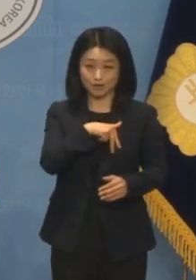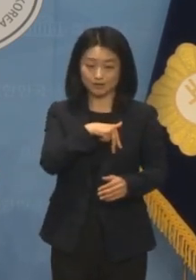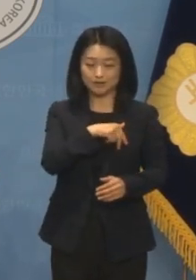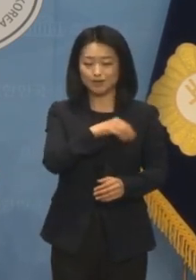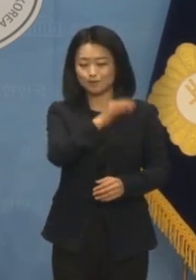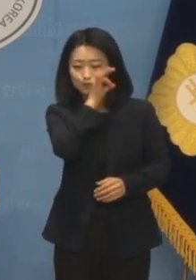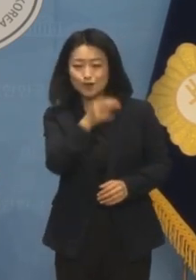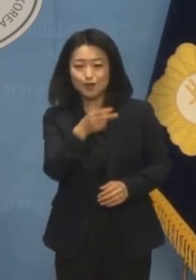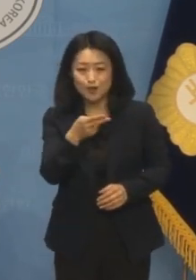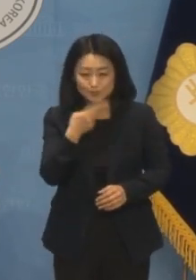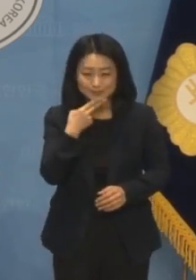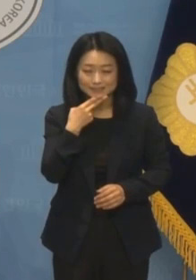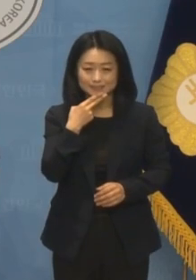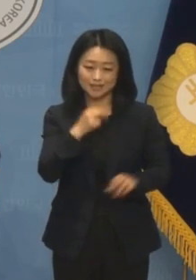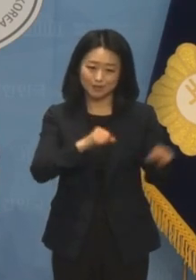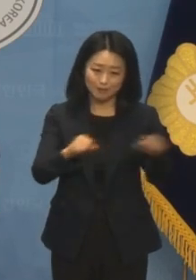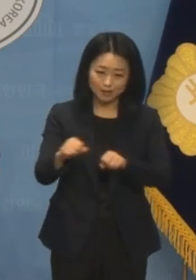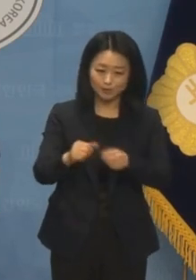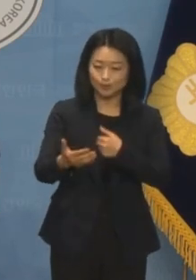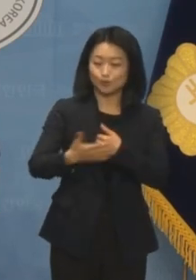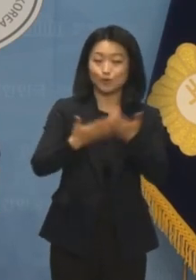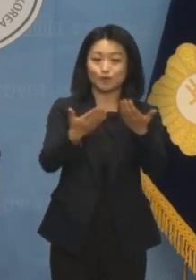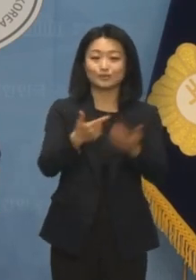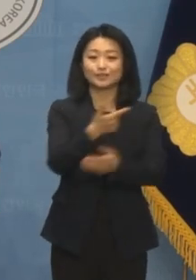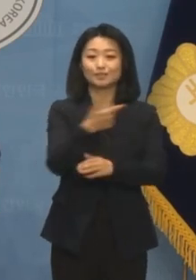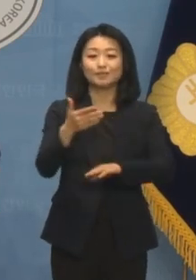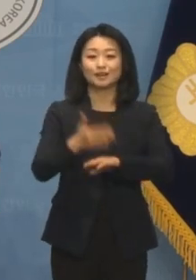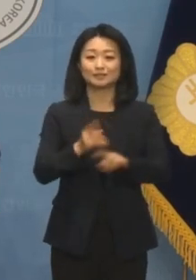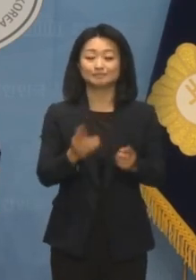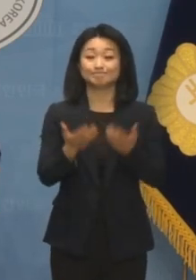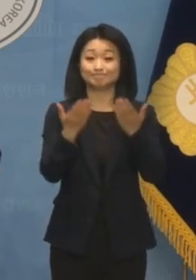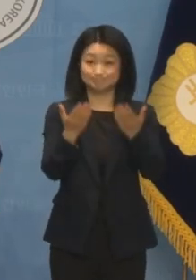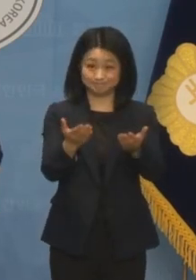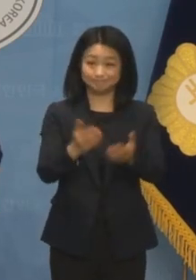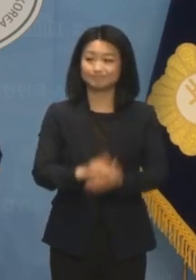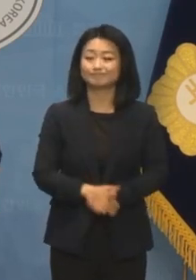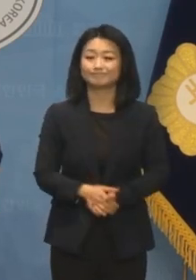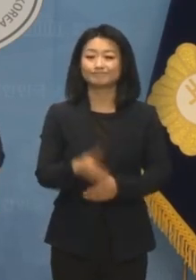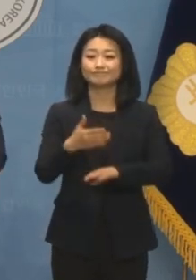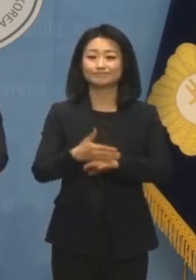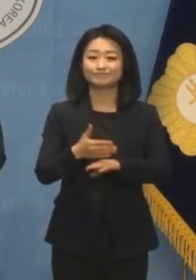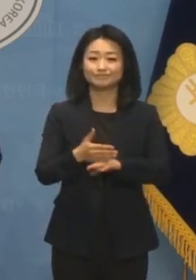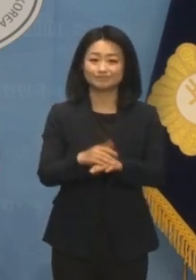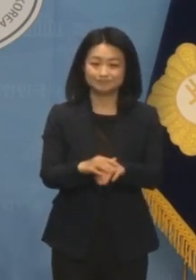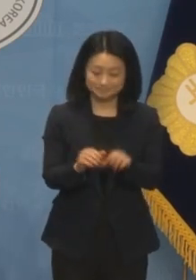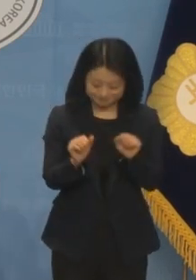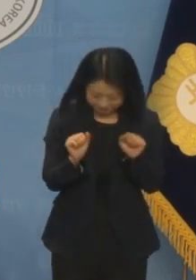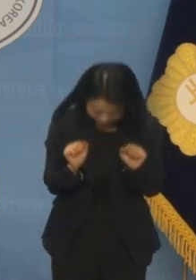도와주신 모든 분들에게 감사하다는 말씀을 드리겠습니다. 감사합니다.